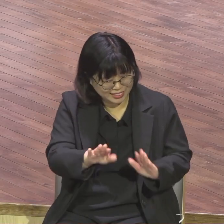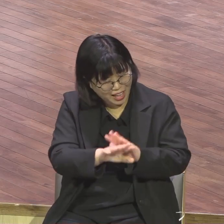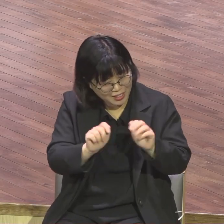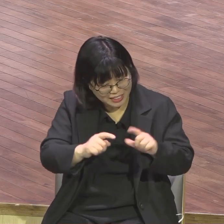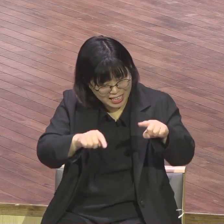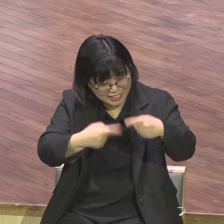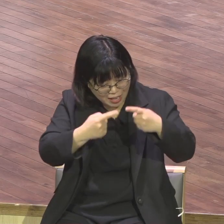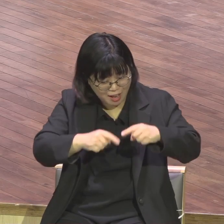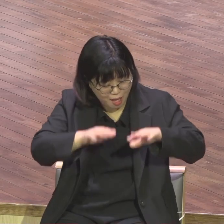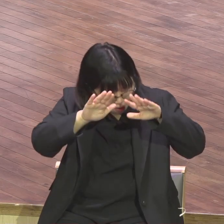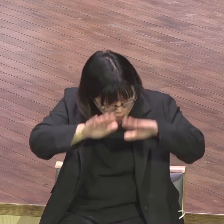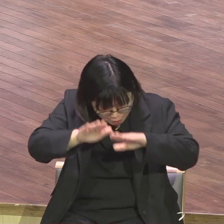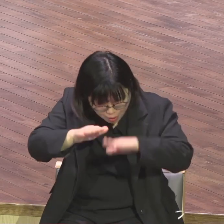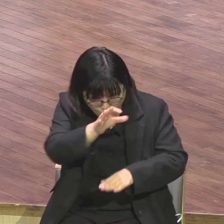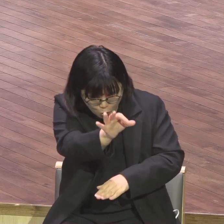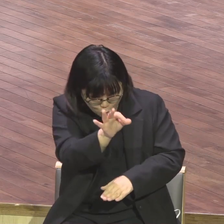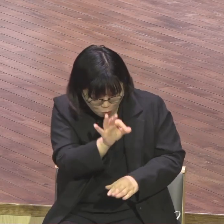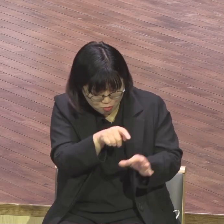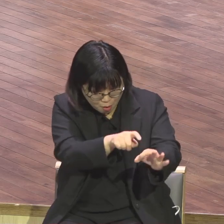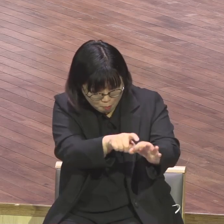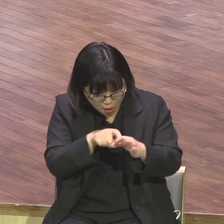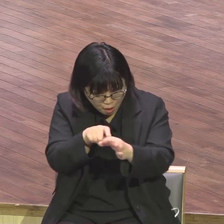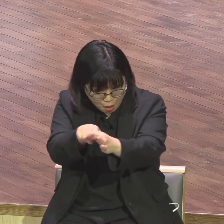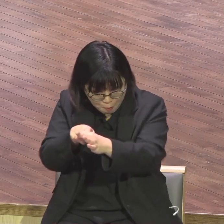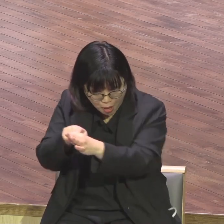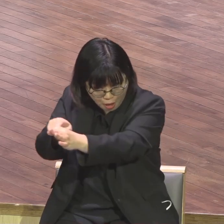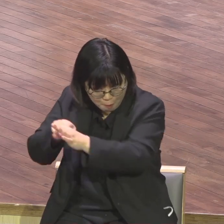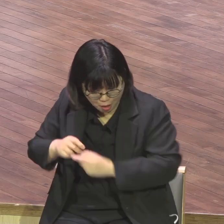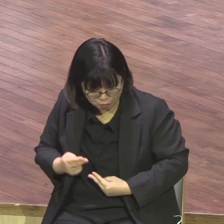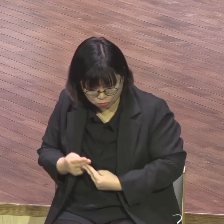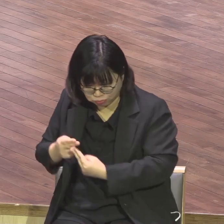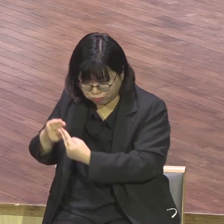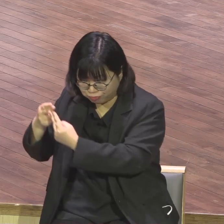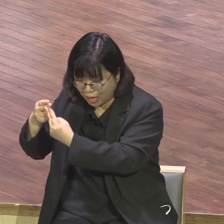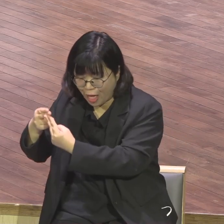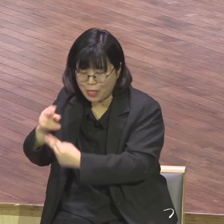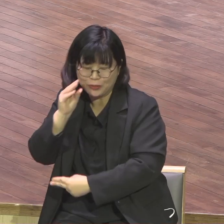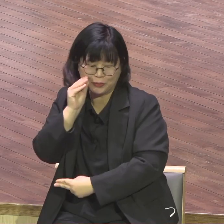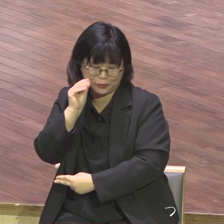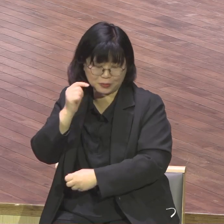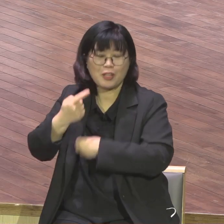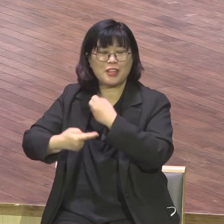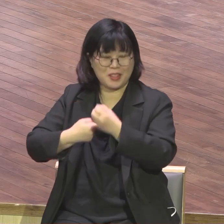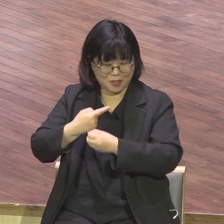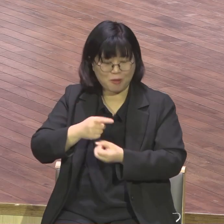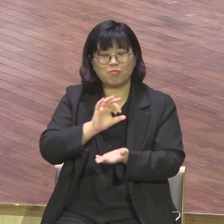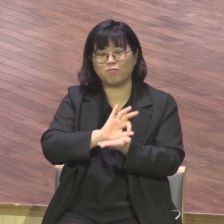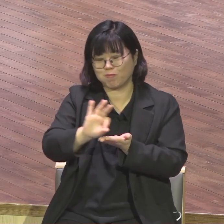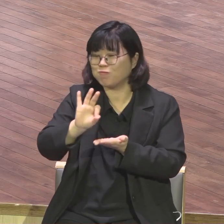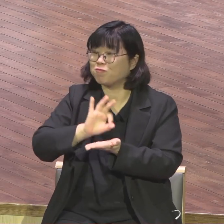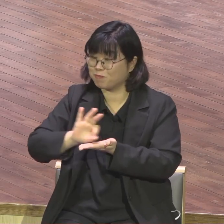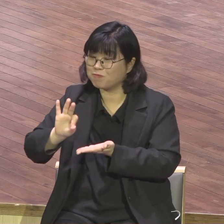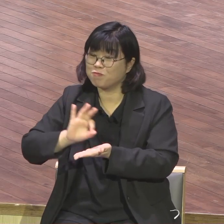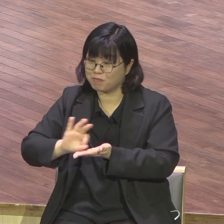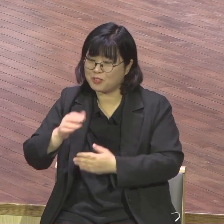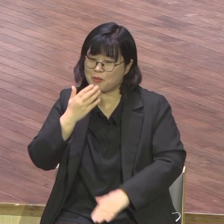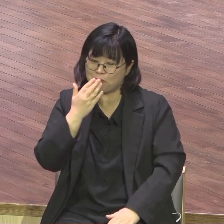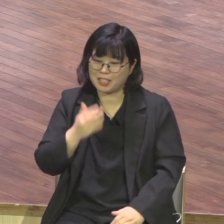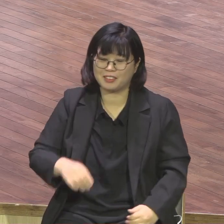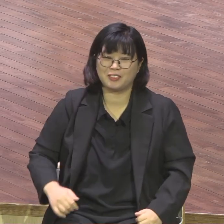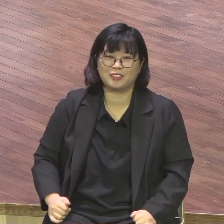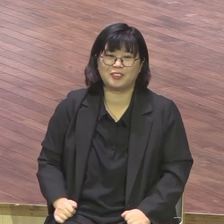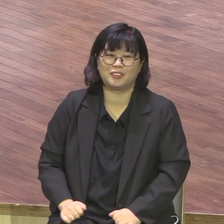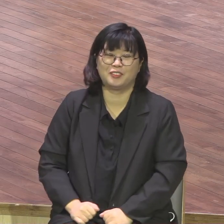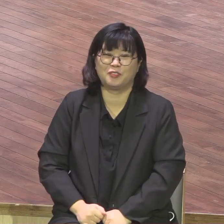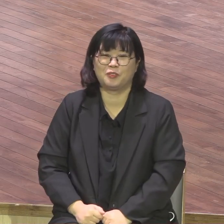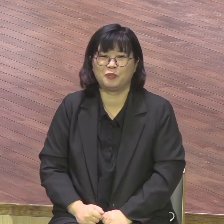삶이 윤택하느냐 그렇지 못하느냐가 결정된다 그래요. 그래서 우리나라 국민들이 생각하는